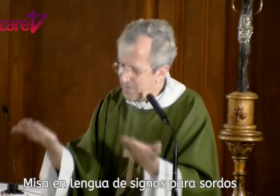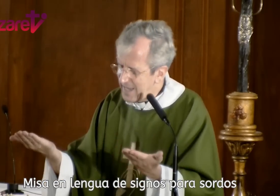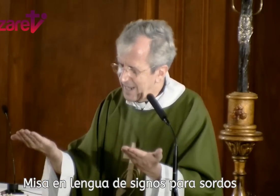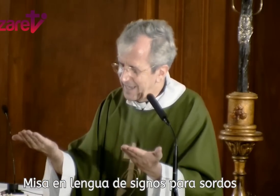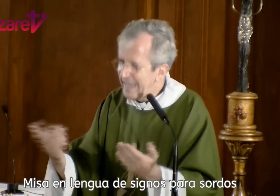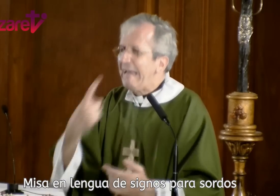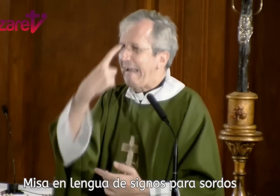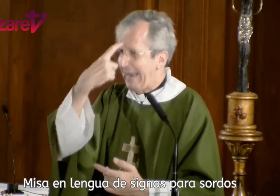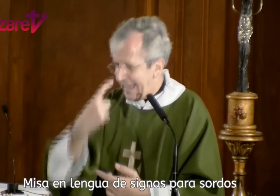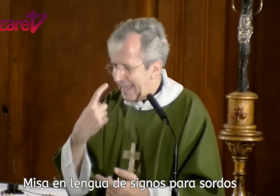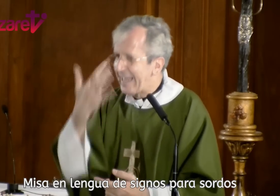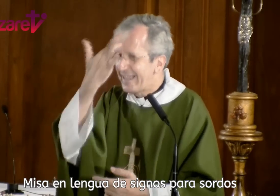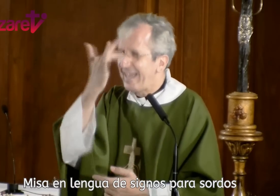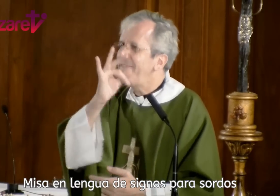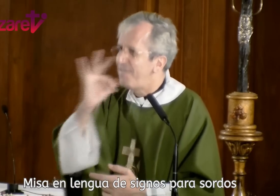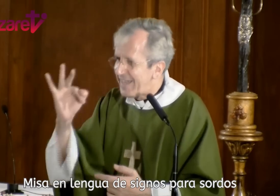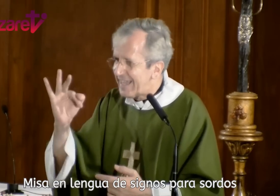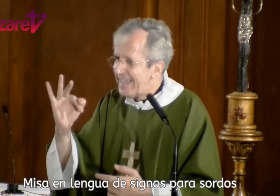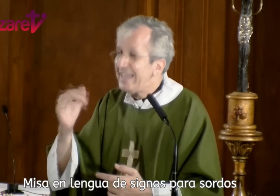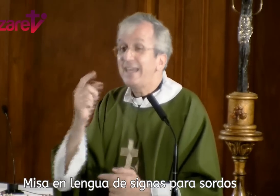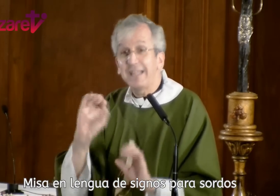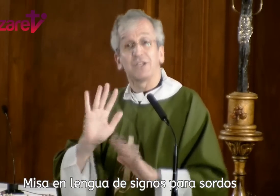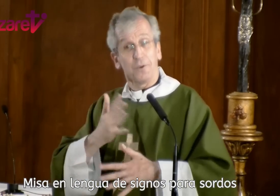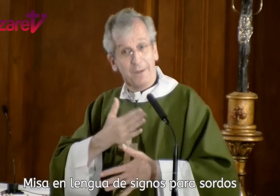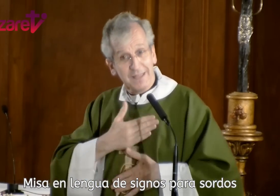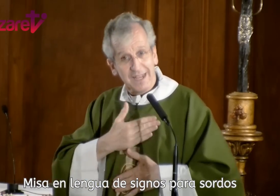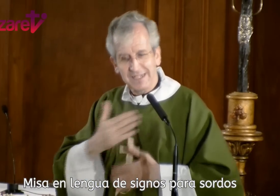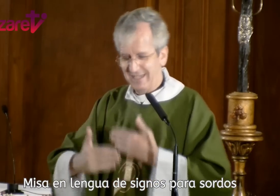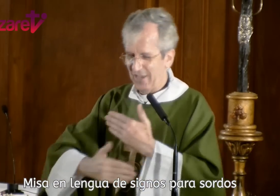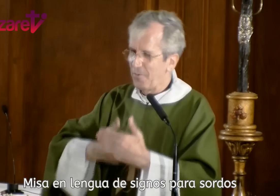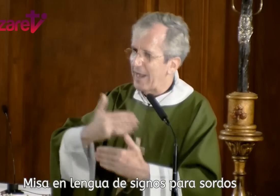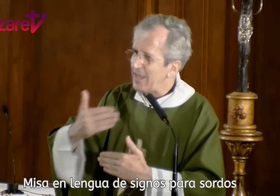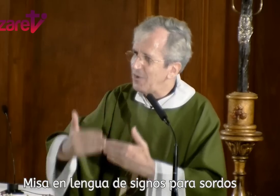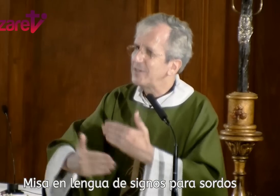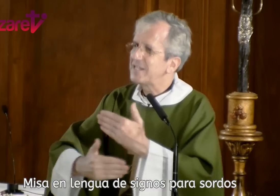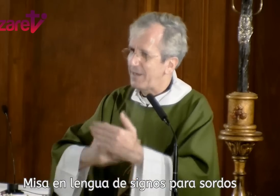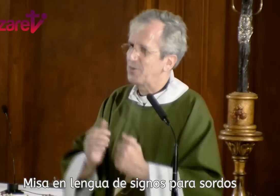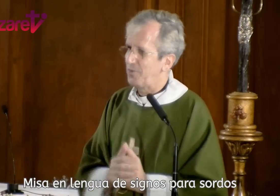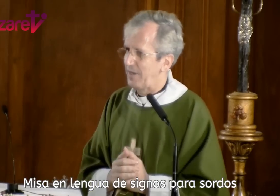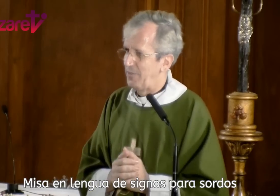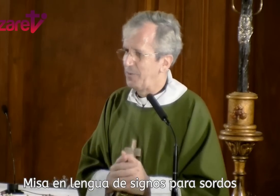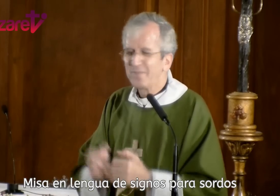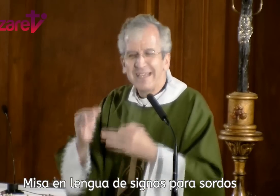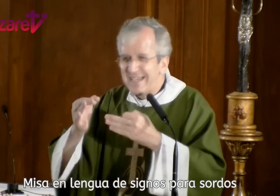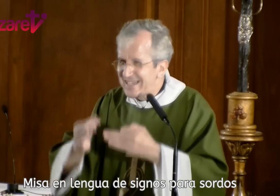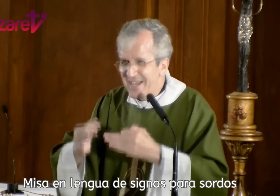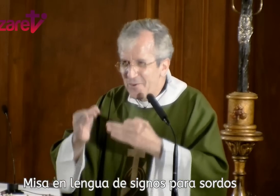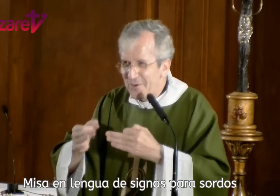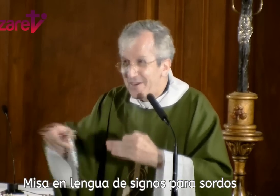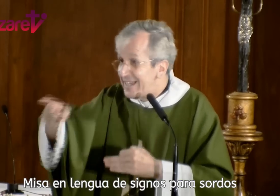confía, cree, ten fe y te sorprenderás de cómo aquello se va solucionando. Seguro,